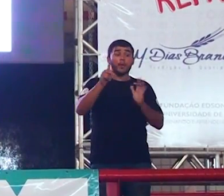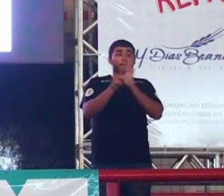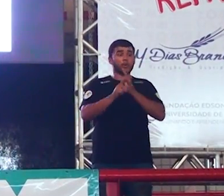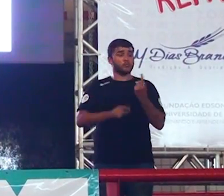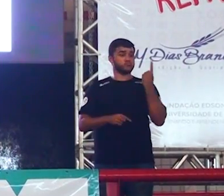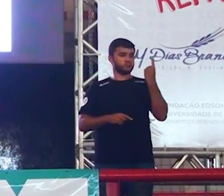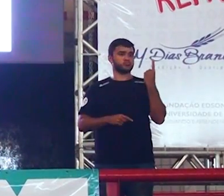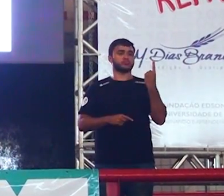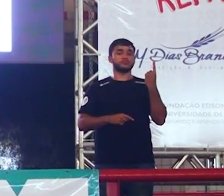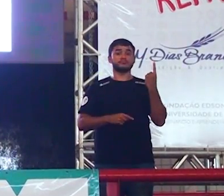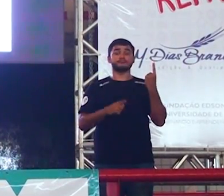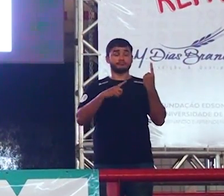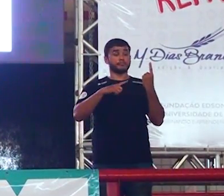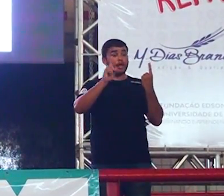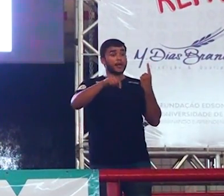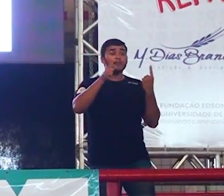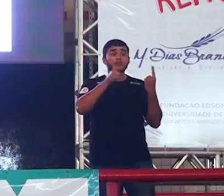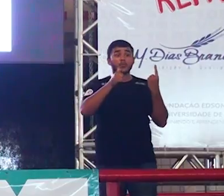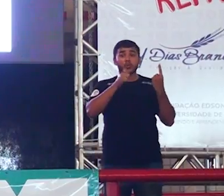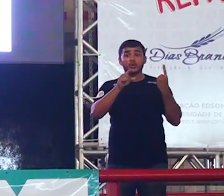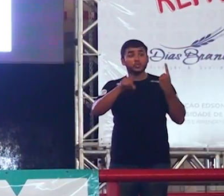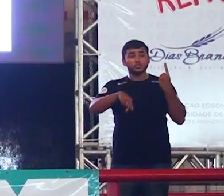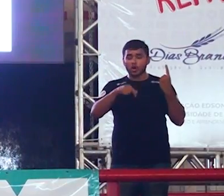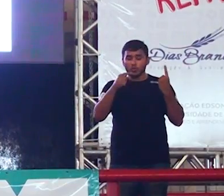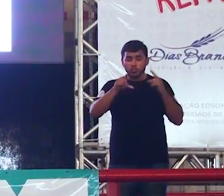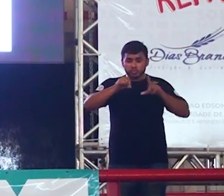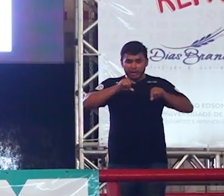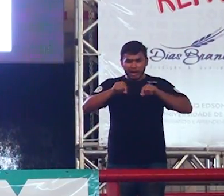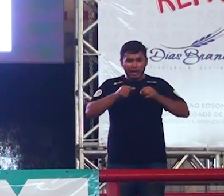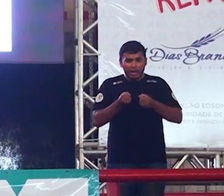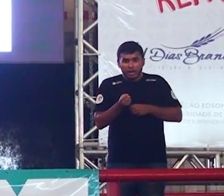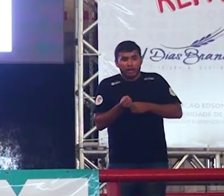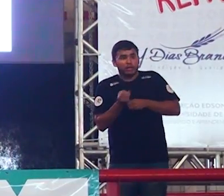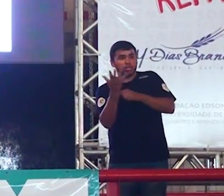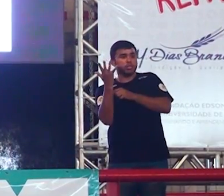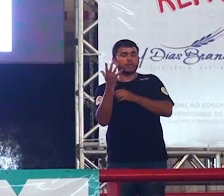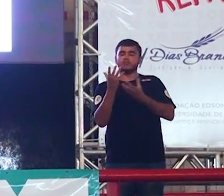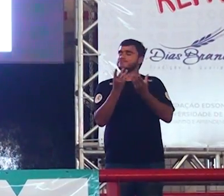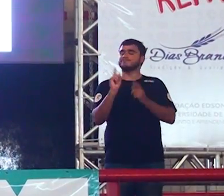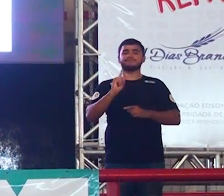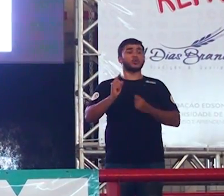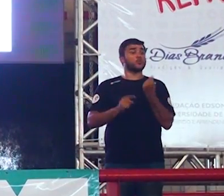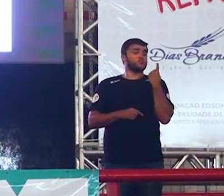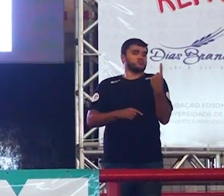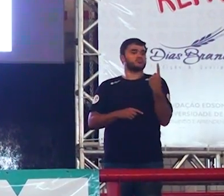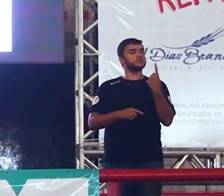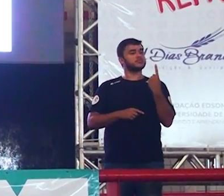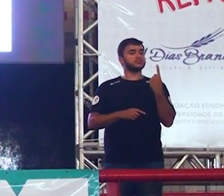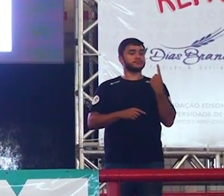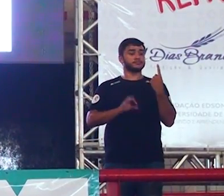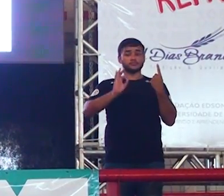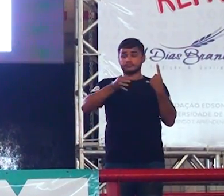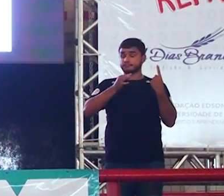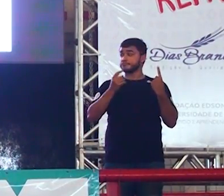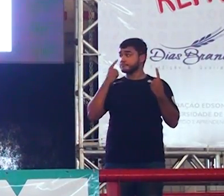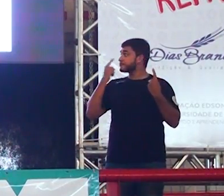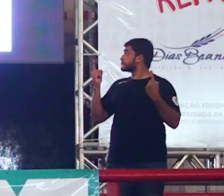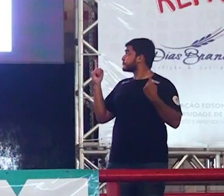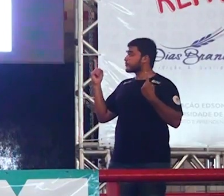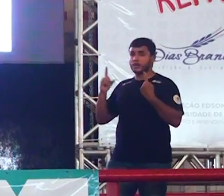reprodutor feminino, ele é qualitativo. E não é bem assim também não, viu? O que acontece?